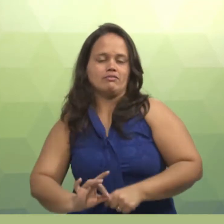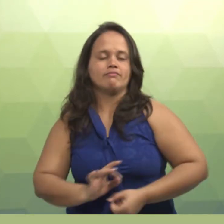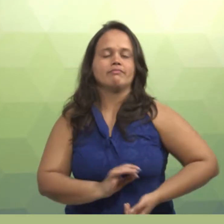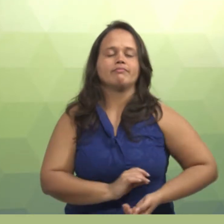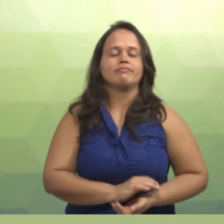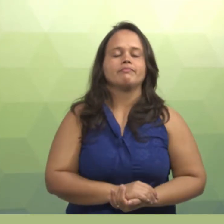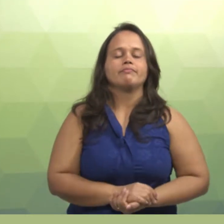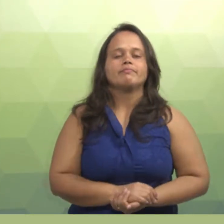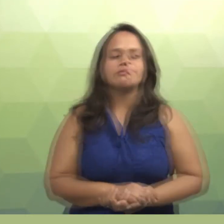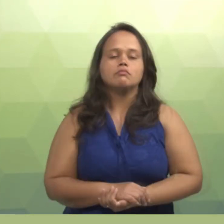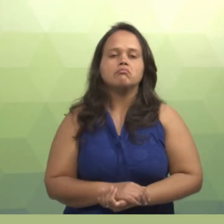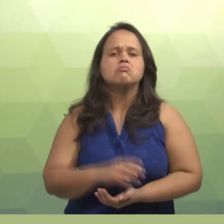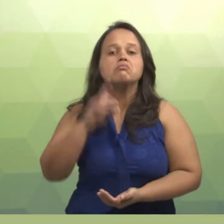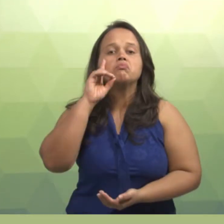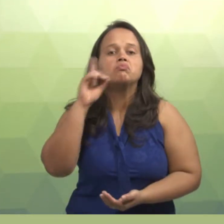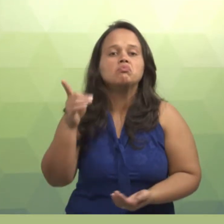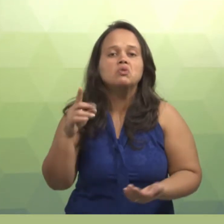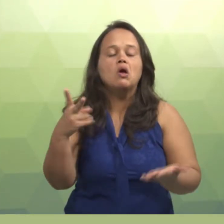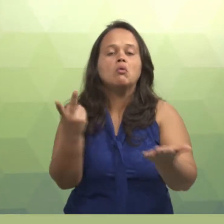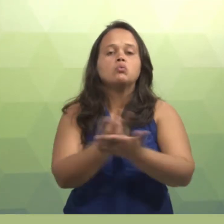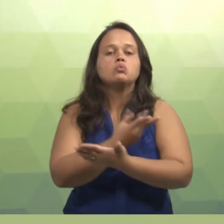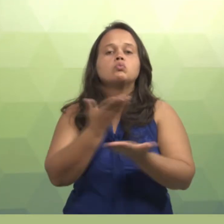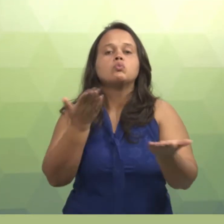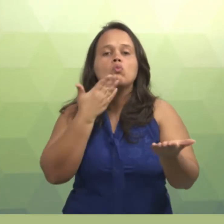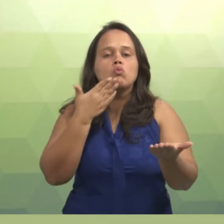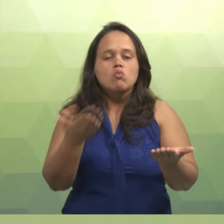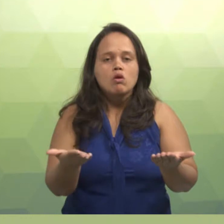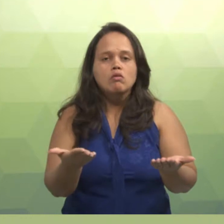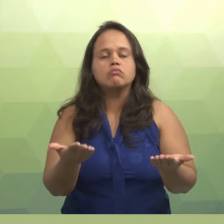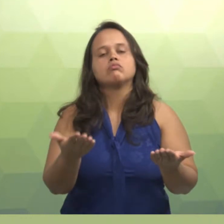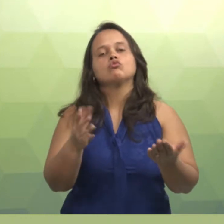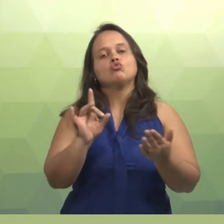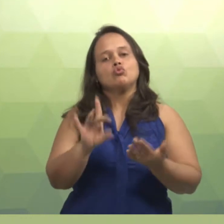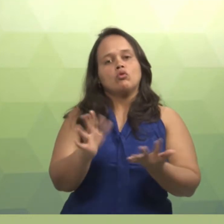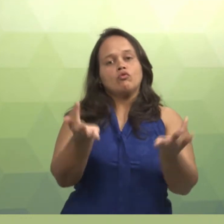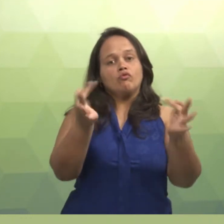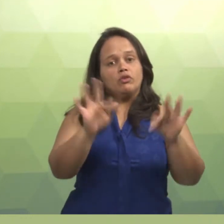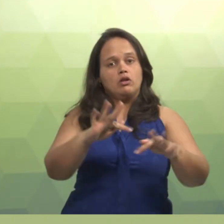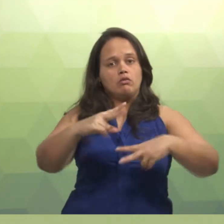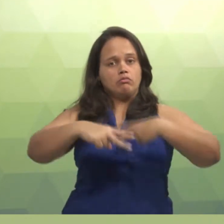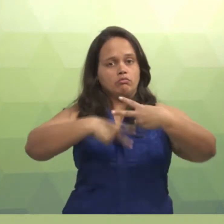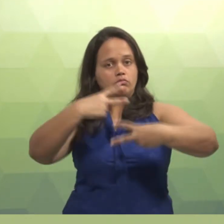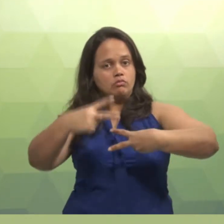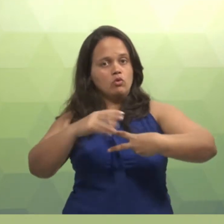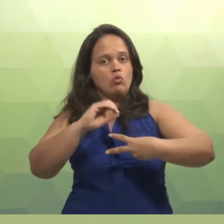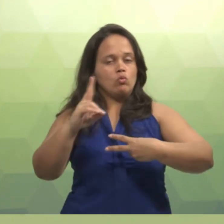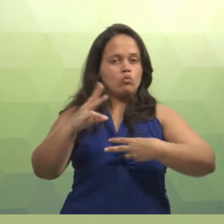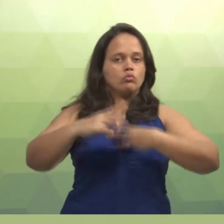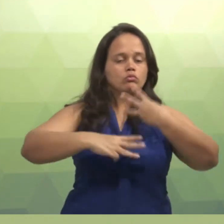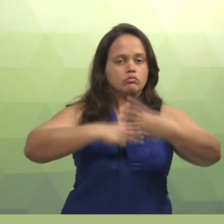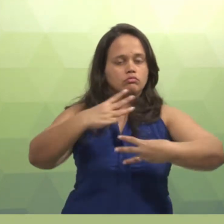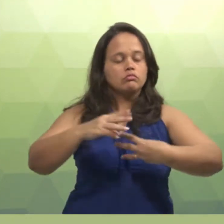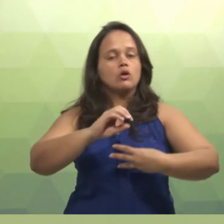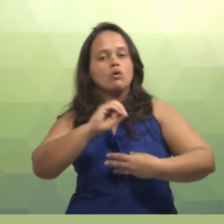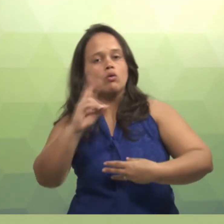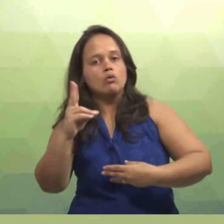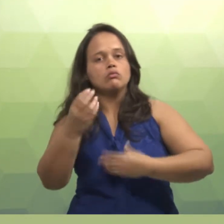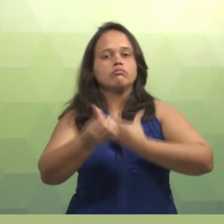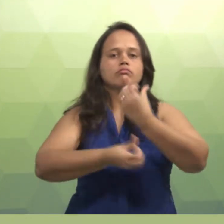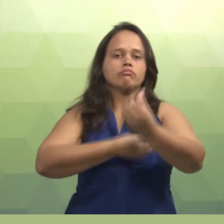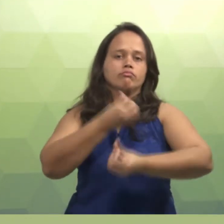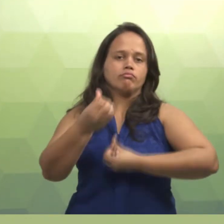Normalmente, os conselhos acontecem nos fins de bimestres, trimestres ou semestres, quando são discutidos